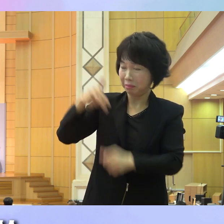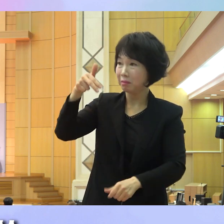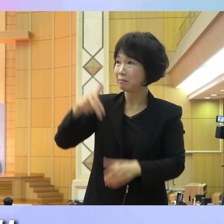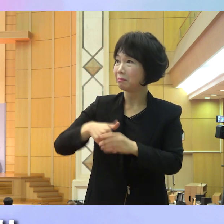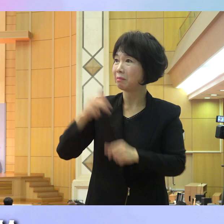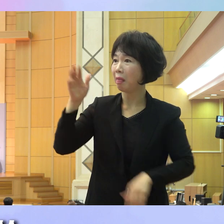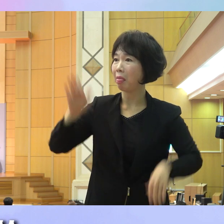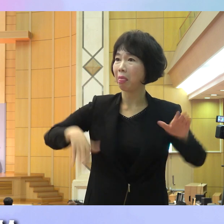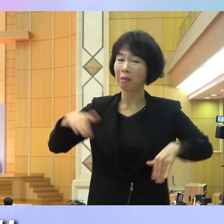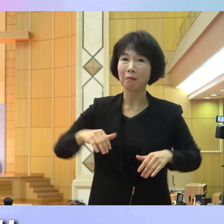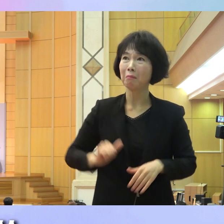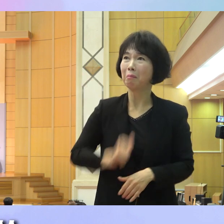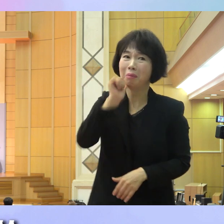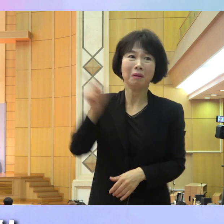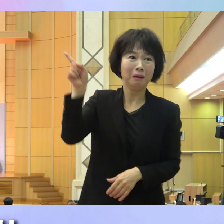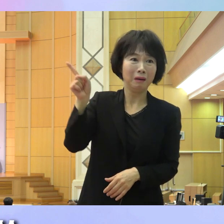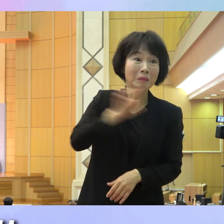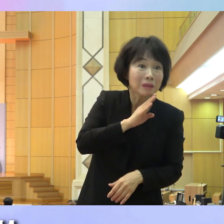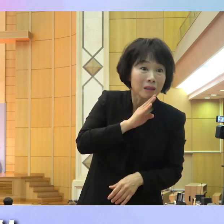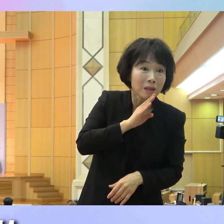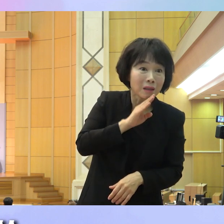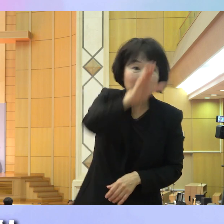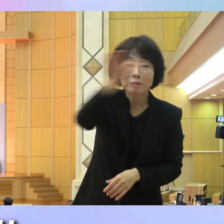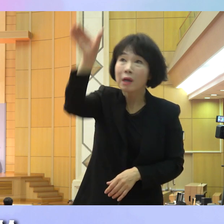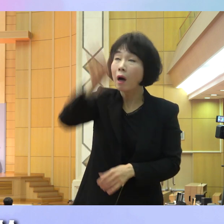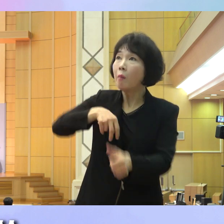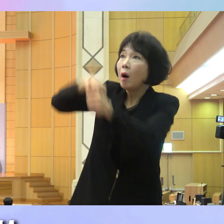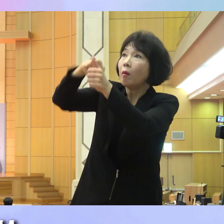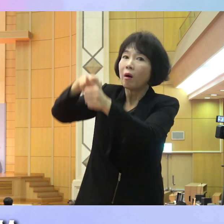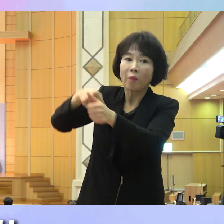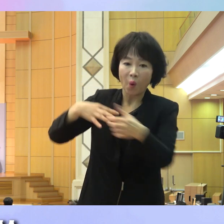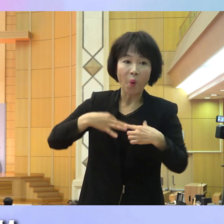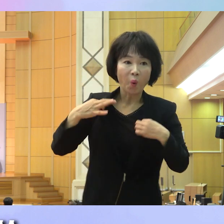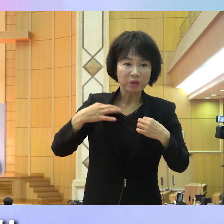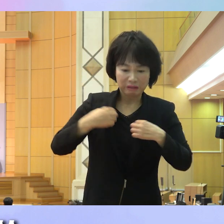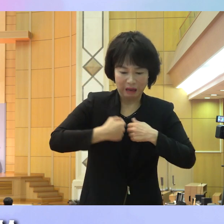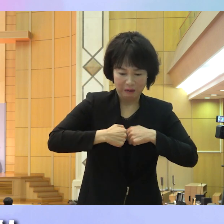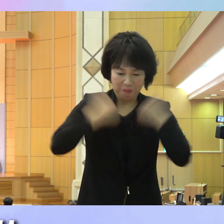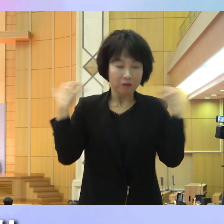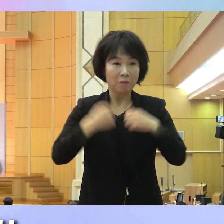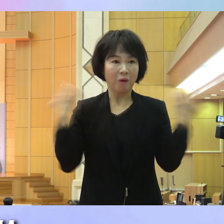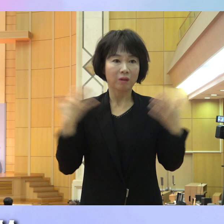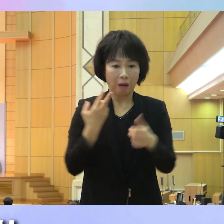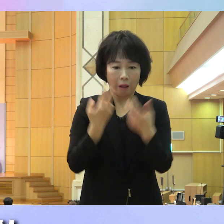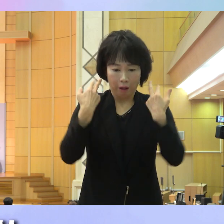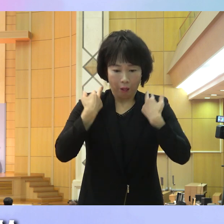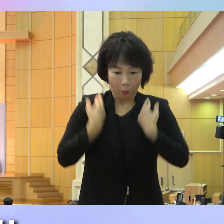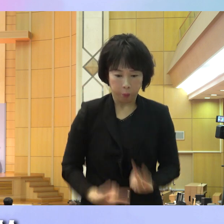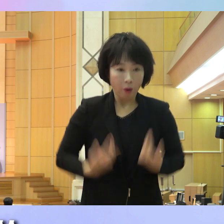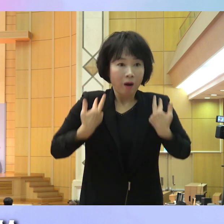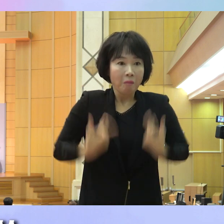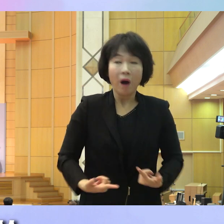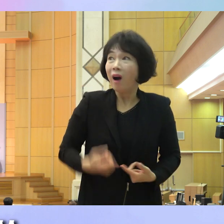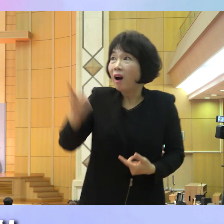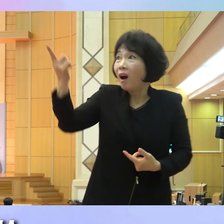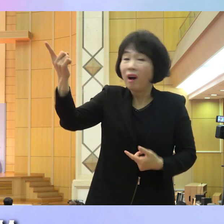입었던 옷까지라도 싹 로마 군인으로 하여금 옷 벗김을